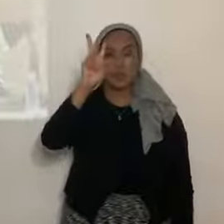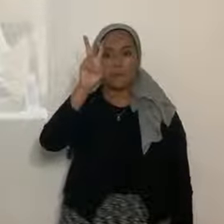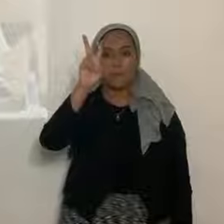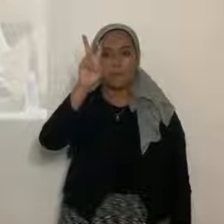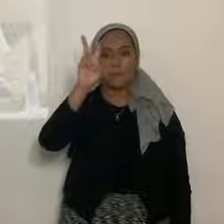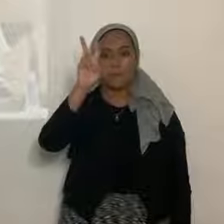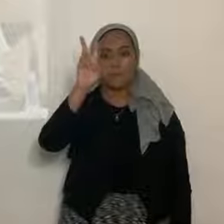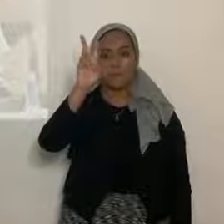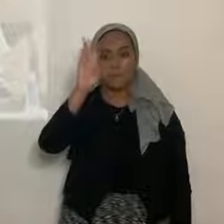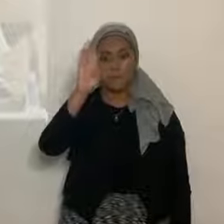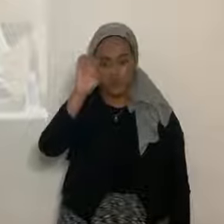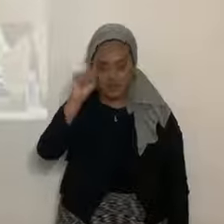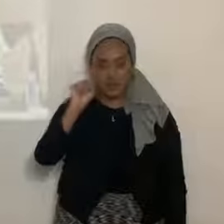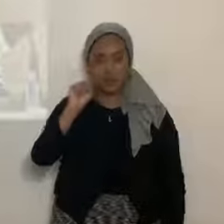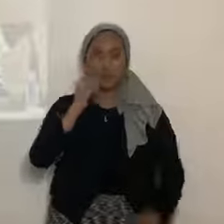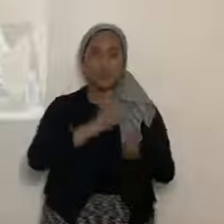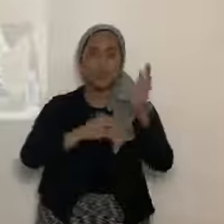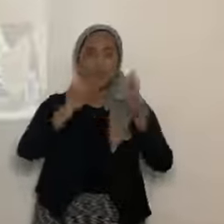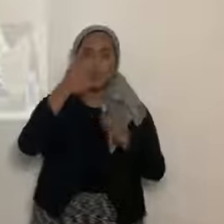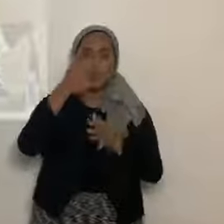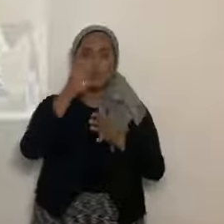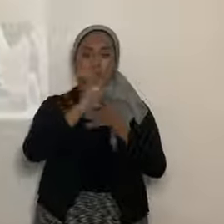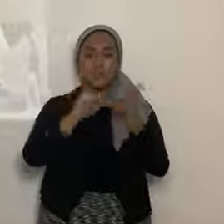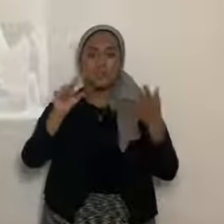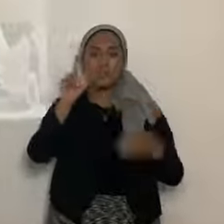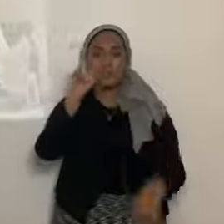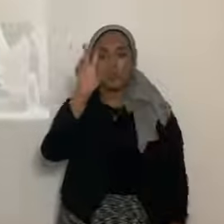Proverbios 10, en el verso